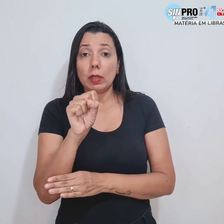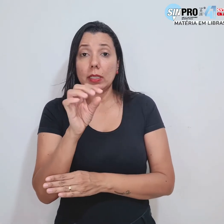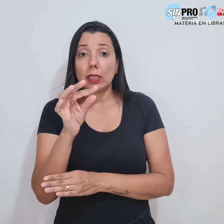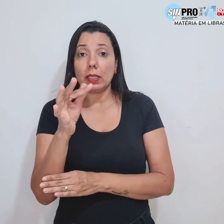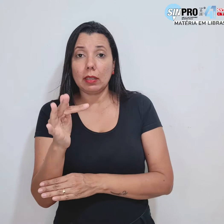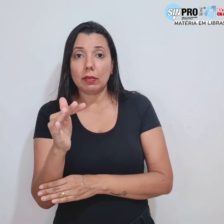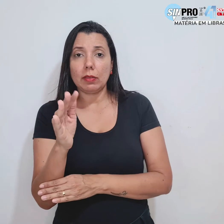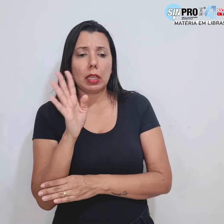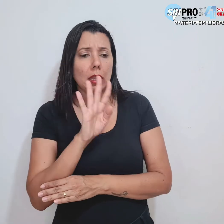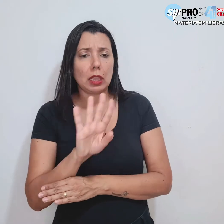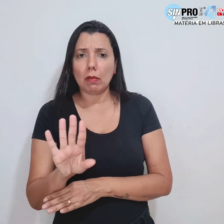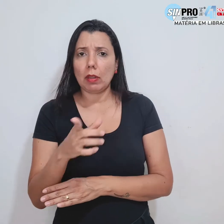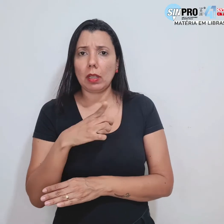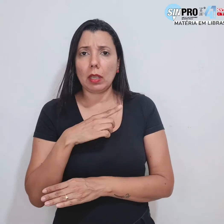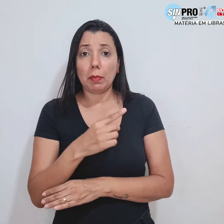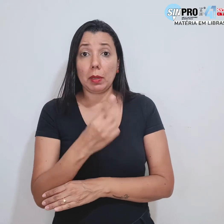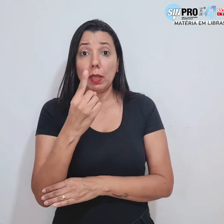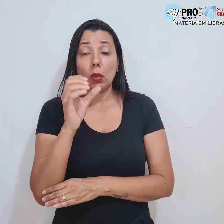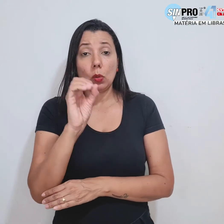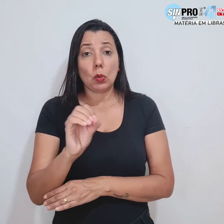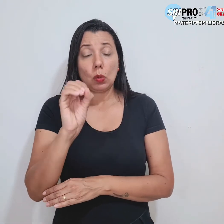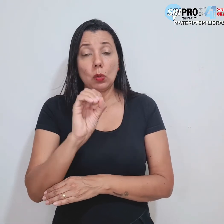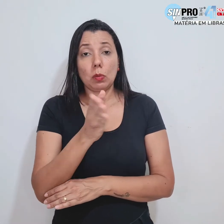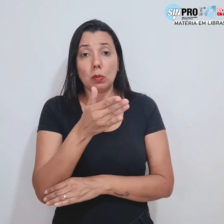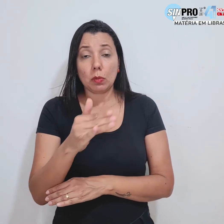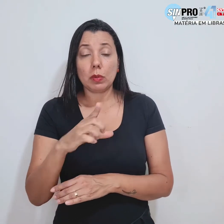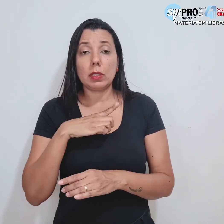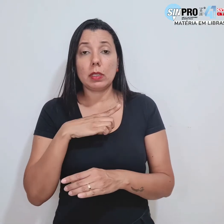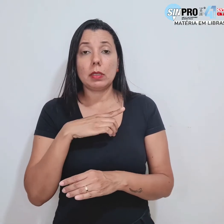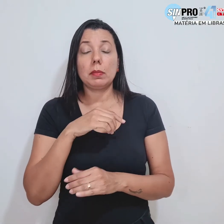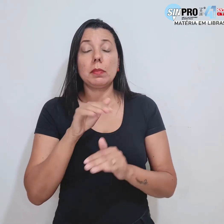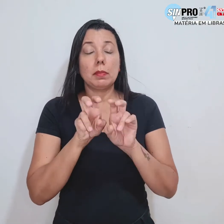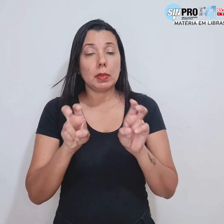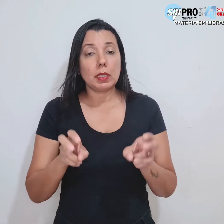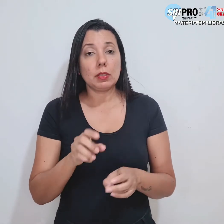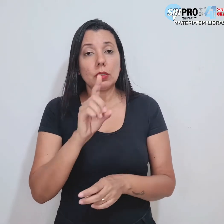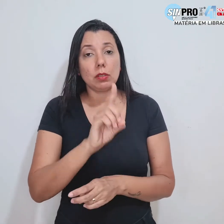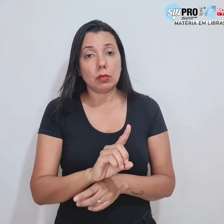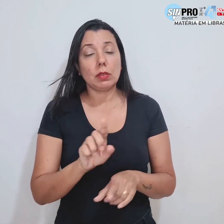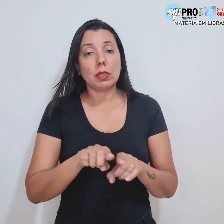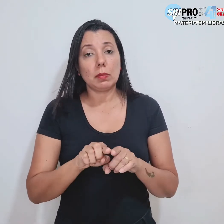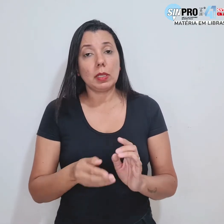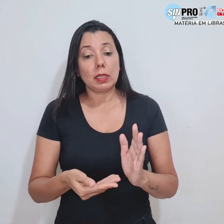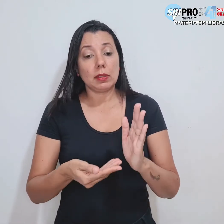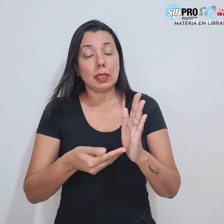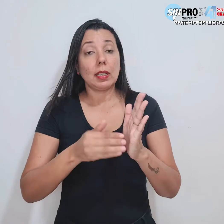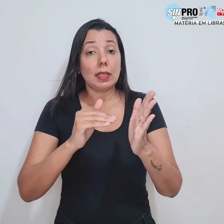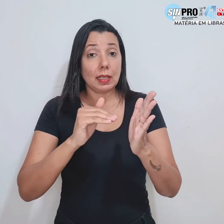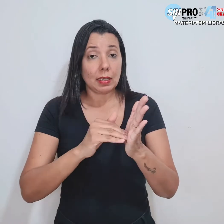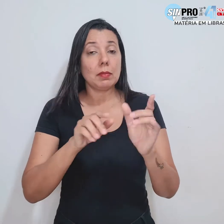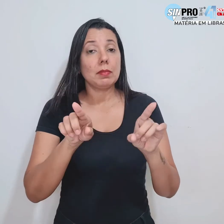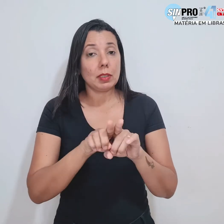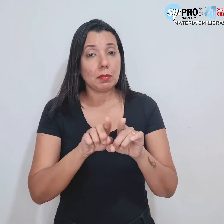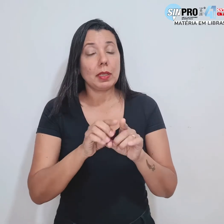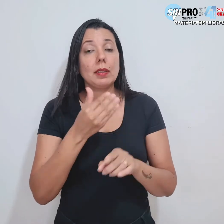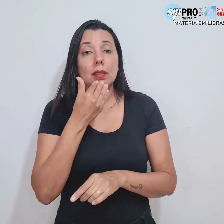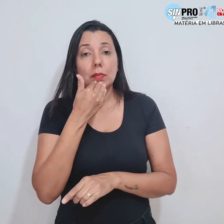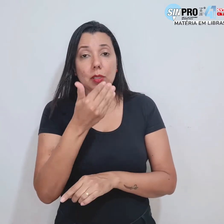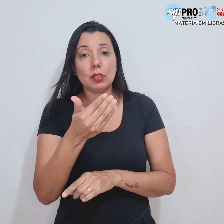STF negou, nesse 1º de outubro, a liminar das mesas diretoras do Senado e da Câmara dos Deputados, que